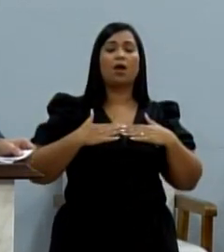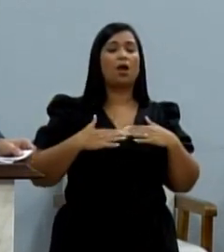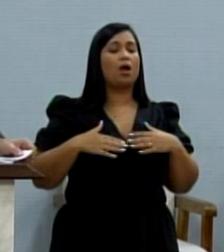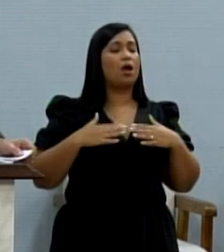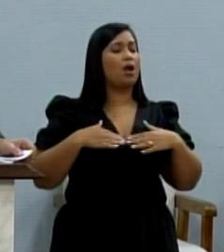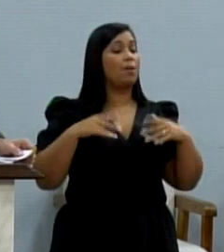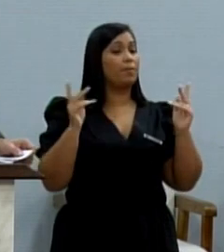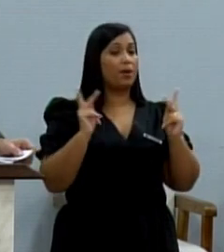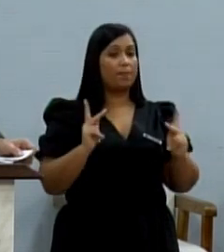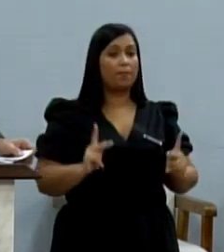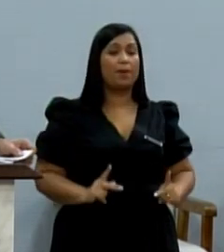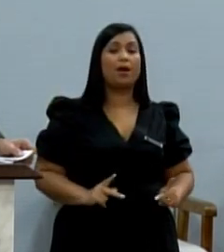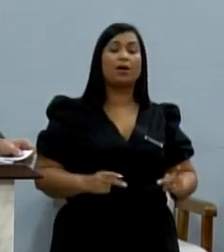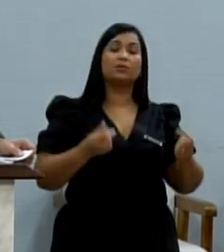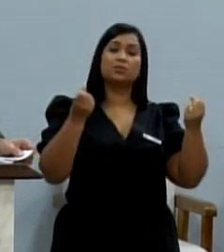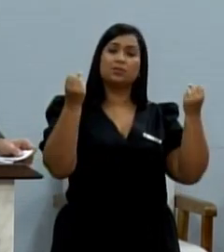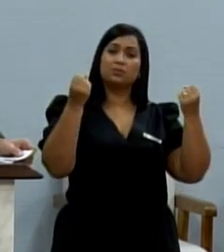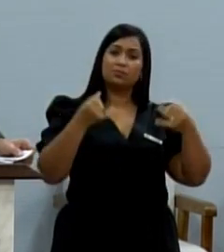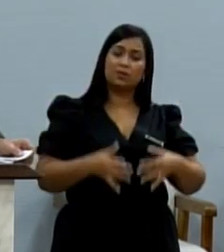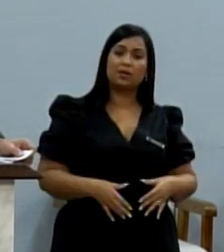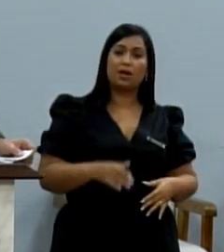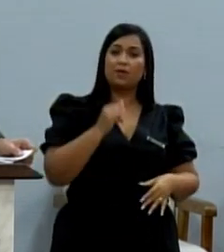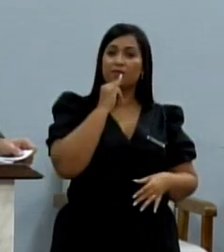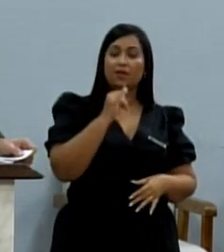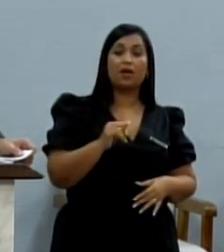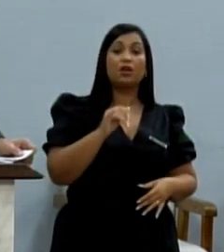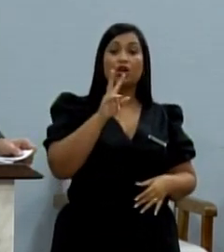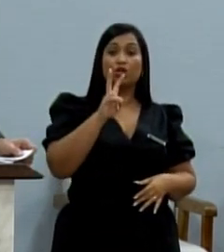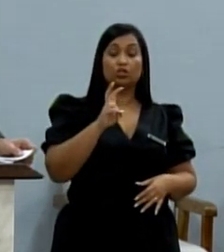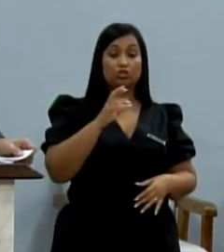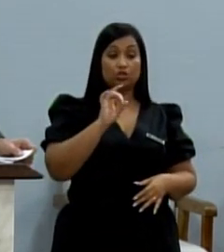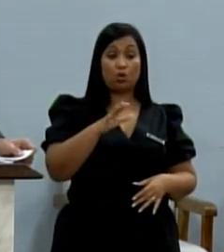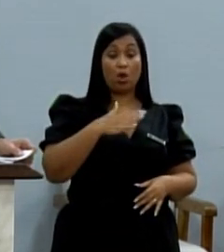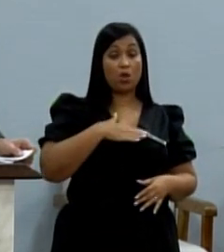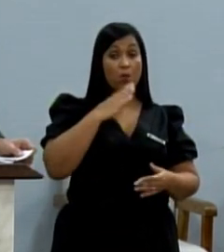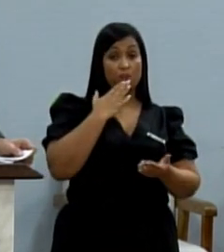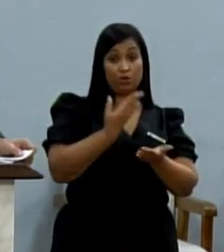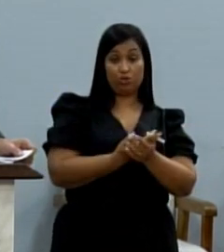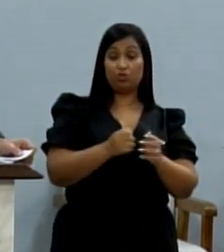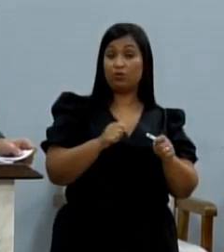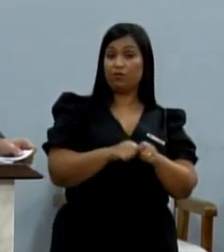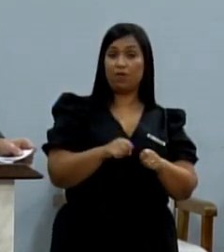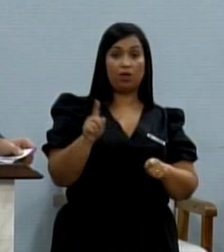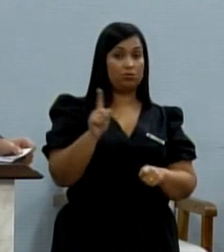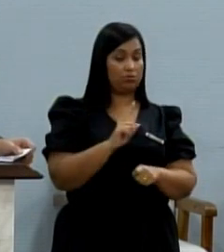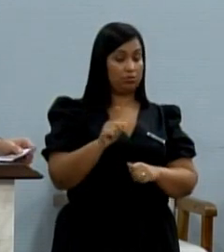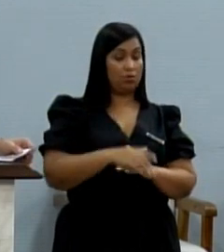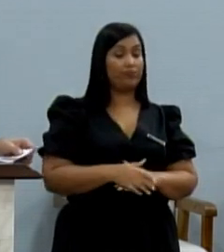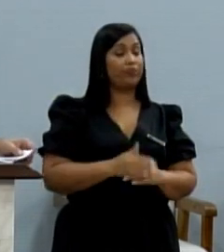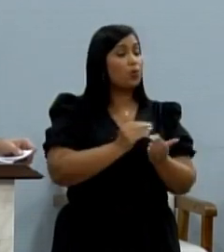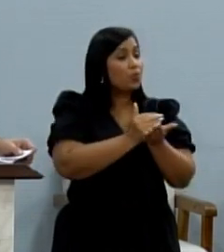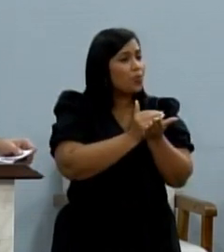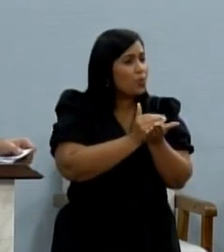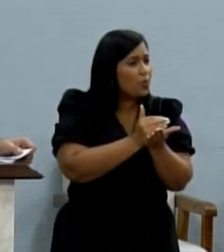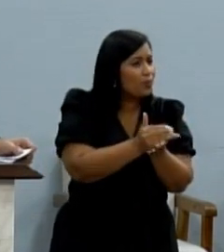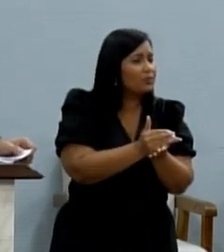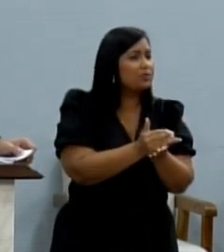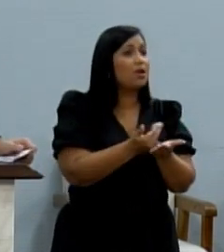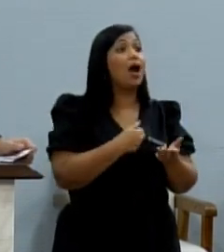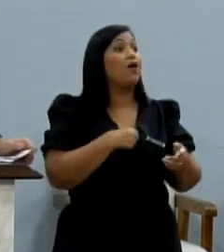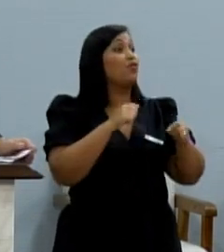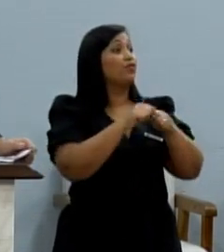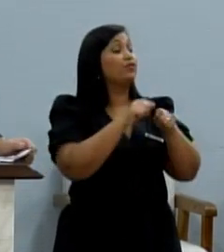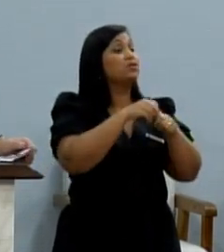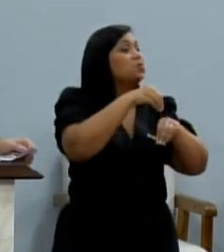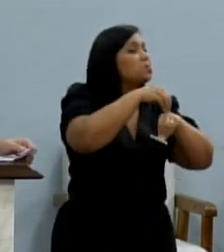em discorrer que não é somente eu que faço os pedidos logo no começo do meu mandato eu pensava não